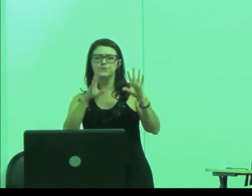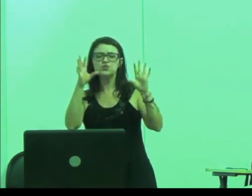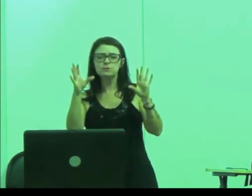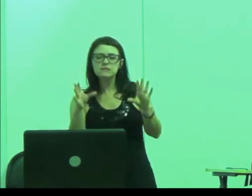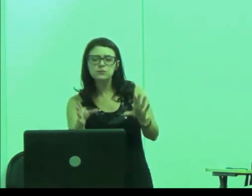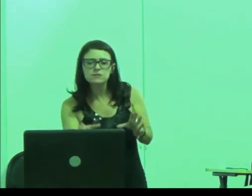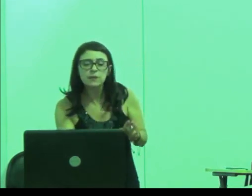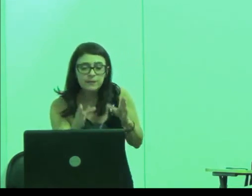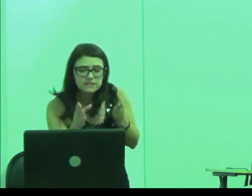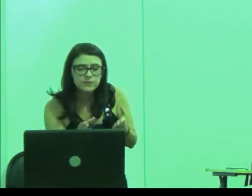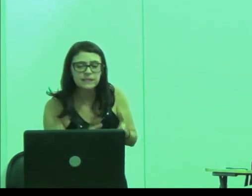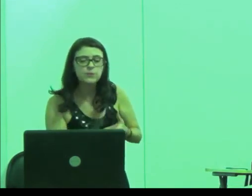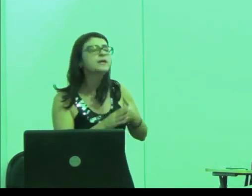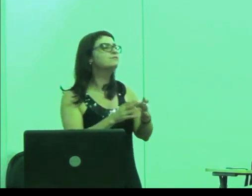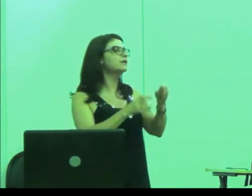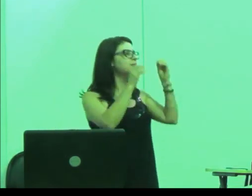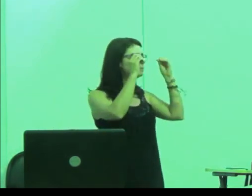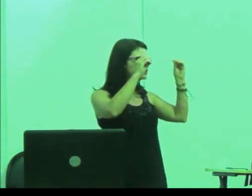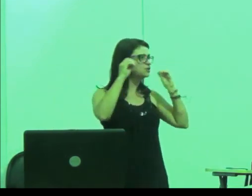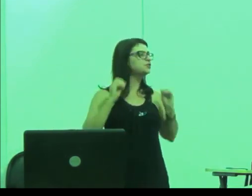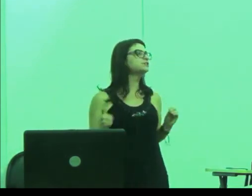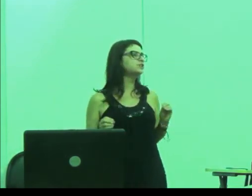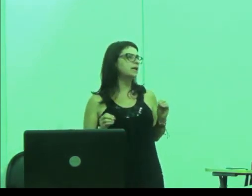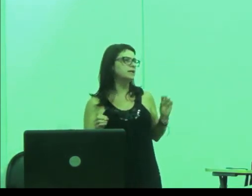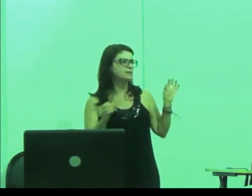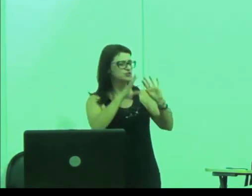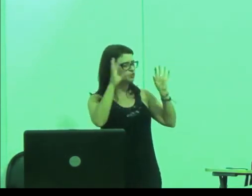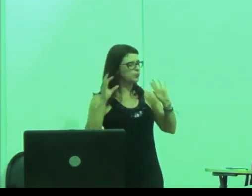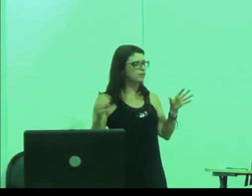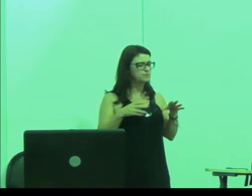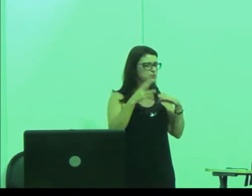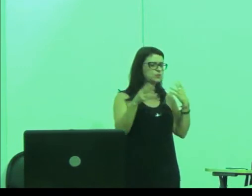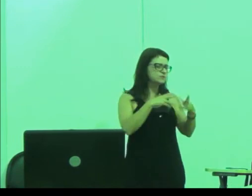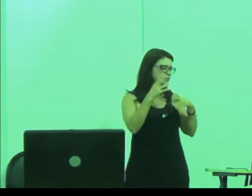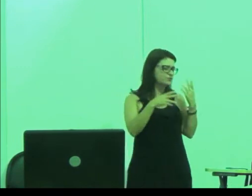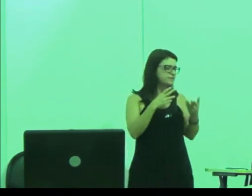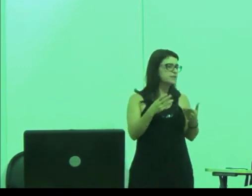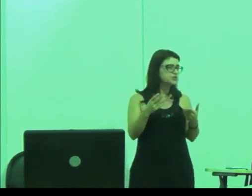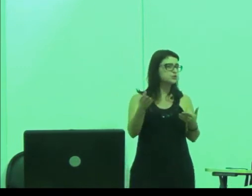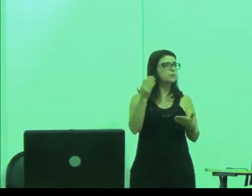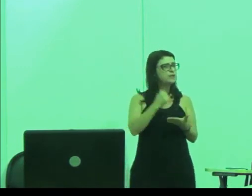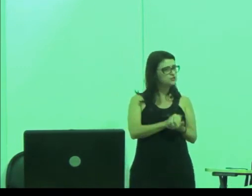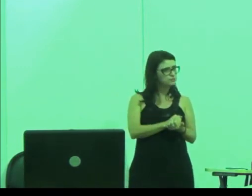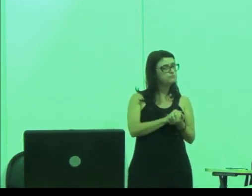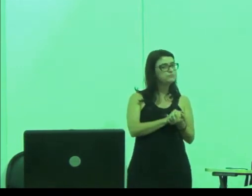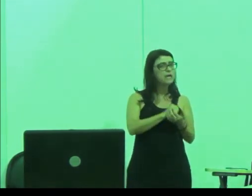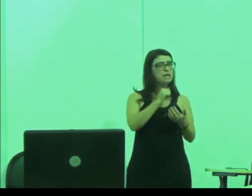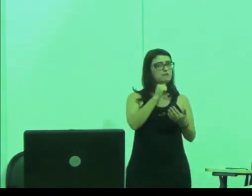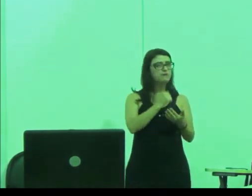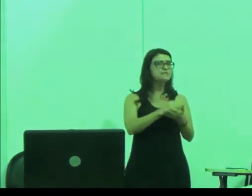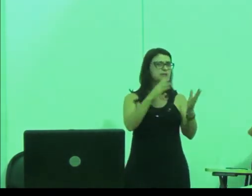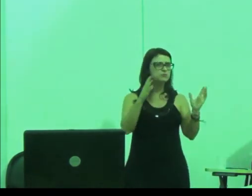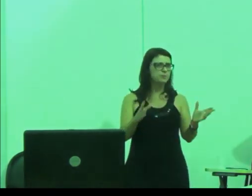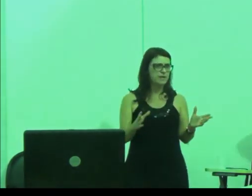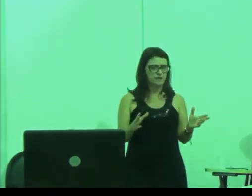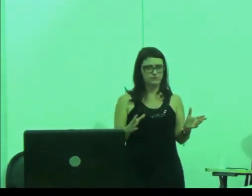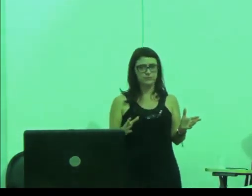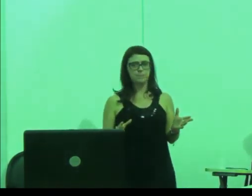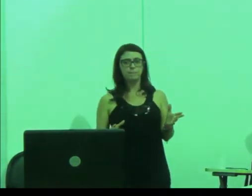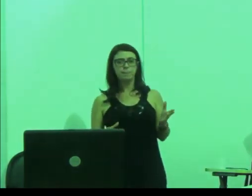Tinha uma situação na página 51 que ela falava que a personagem tinha que tirar, ela estava cheia de problemas, e uma das providências que ela tinha que tomar era fazer um CPF.